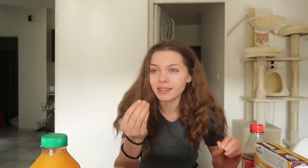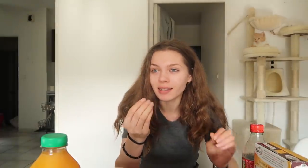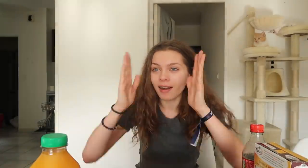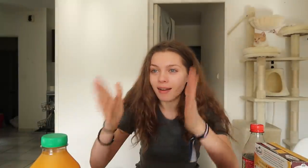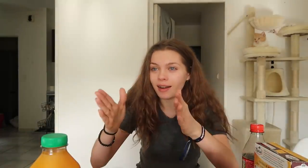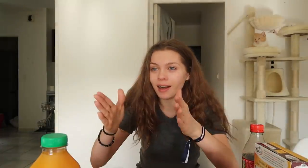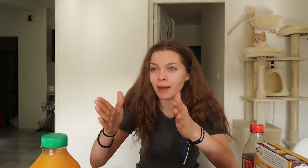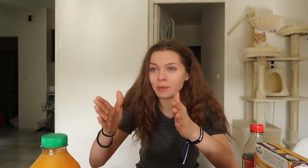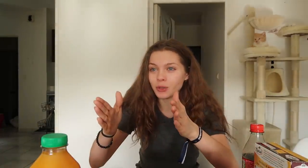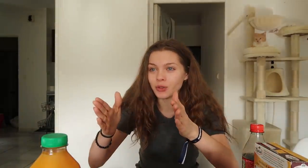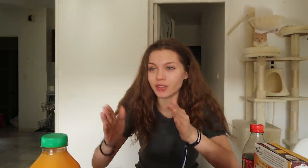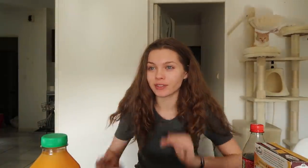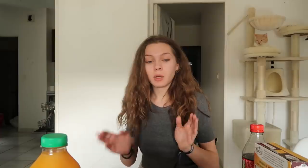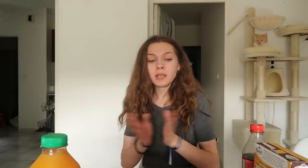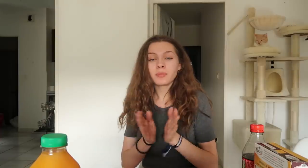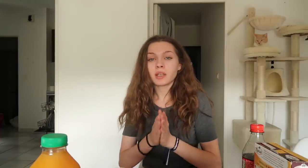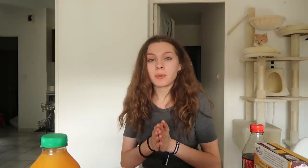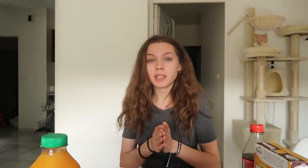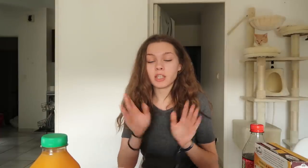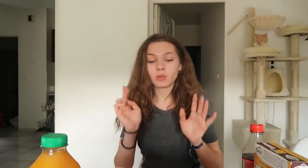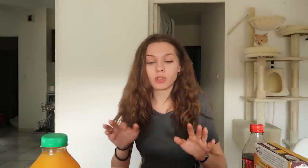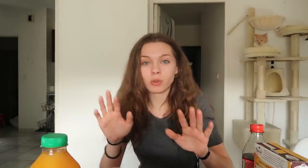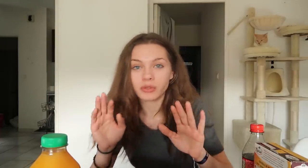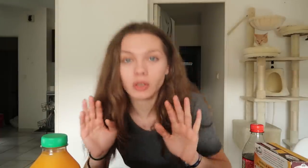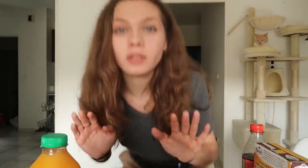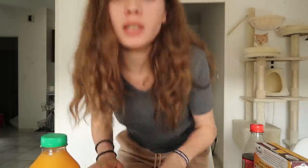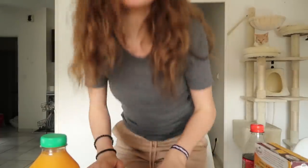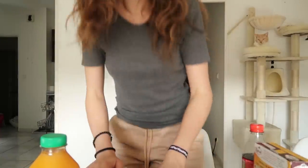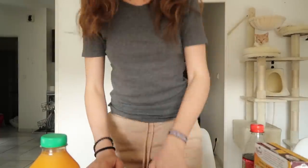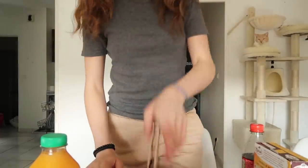disent la même chose. Bon allez, c'est parti, je vais tout ranger dans mon frigo et nettoyage.